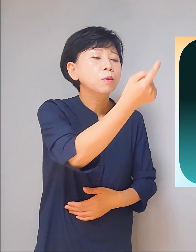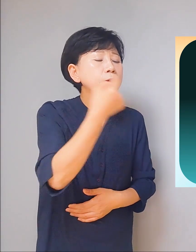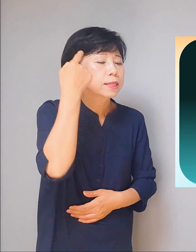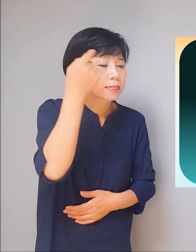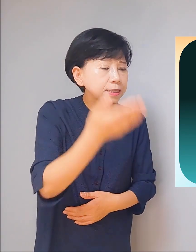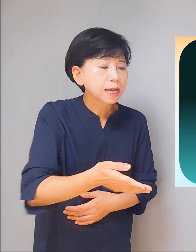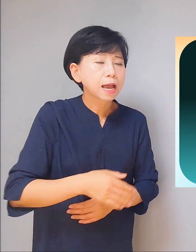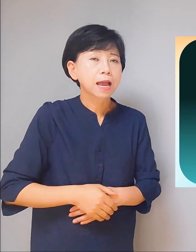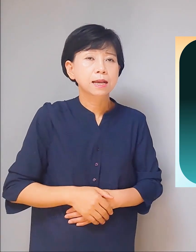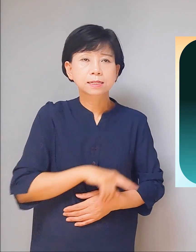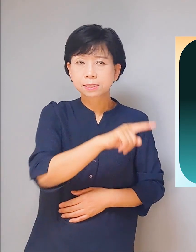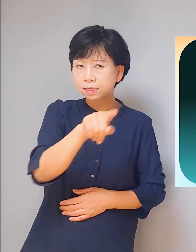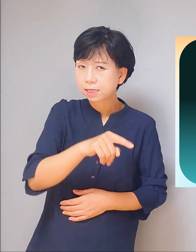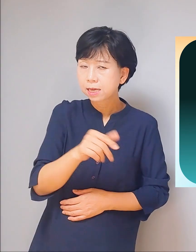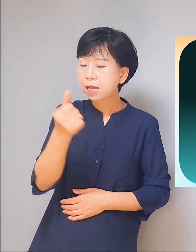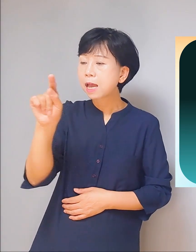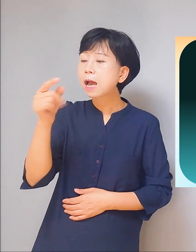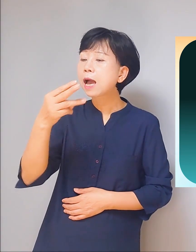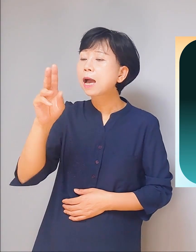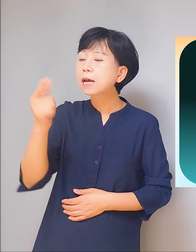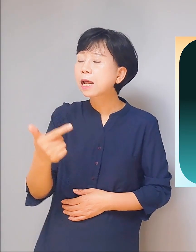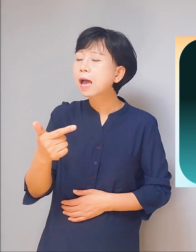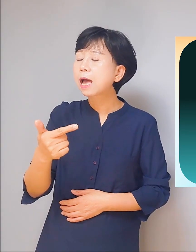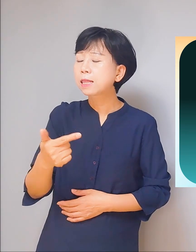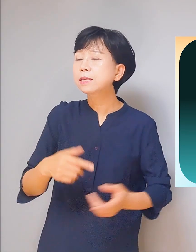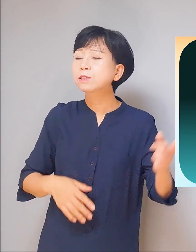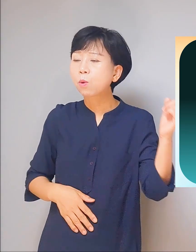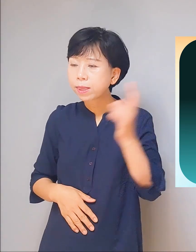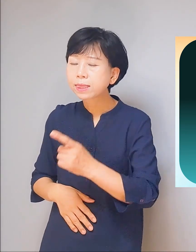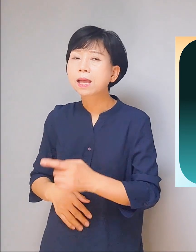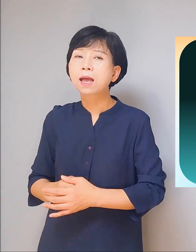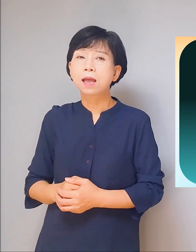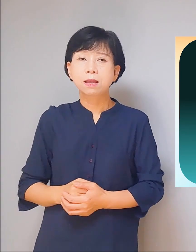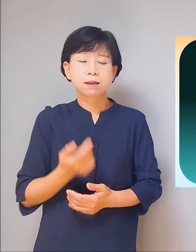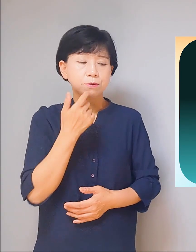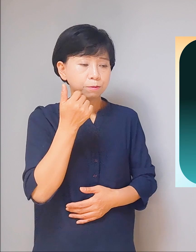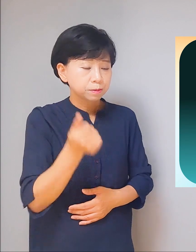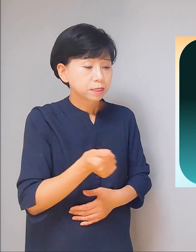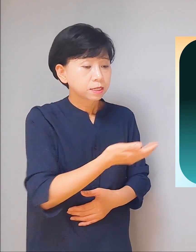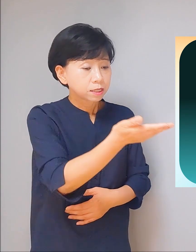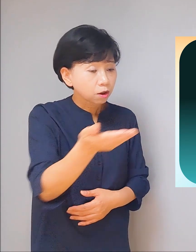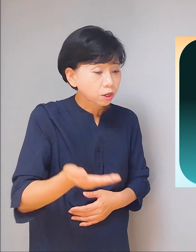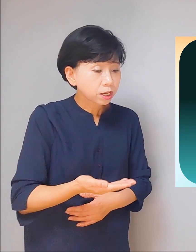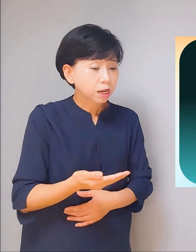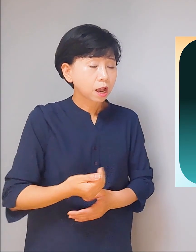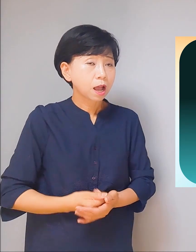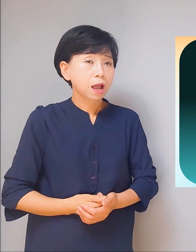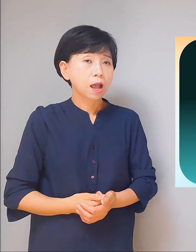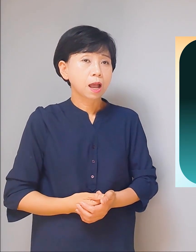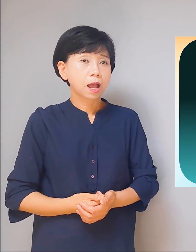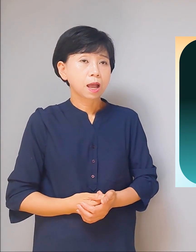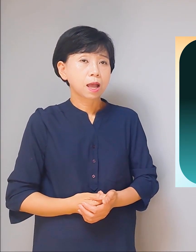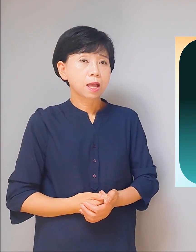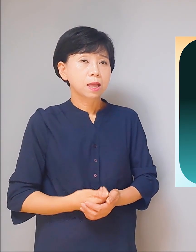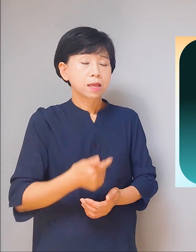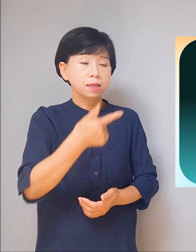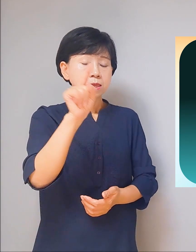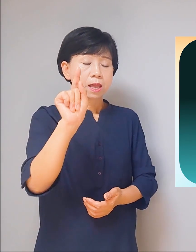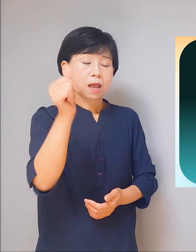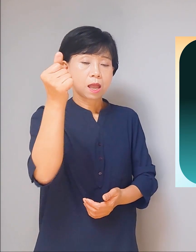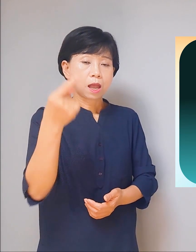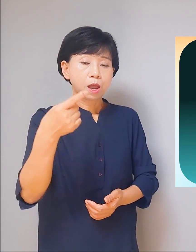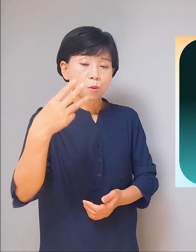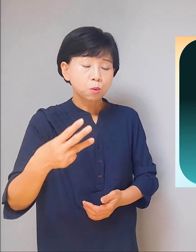그들이 이르되 하란에서 왔노라. 야곱이 그들에게 이르되 너희가 나홀의 손자 라반을